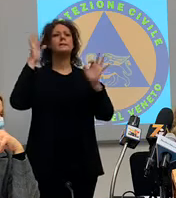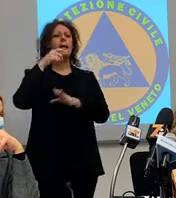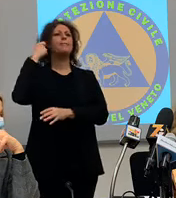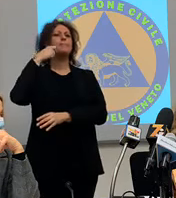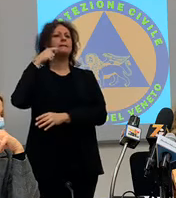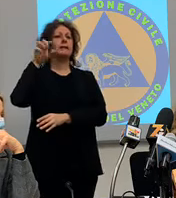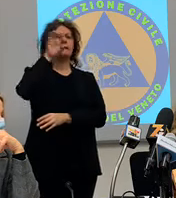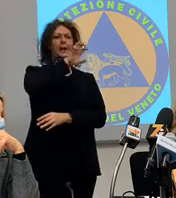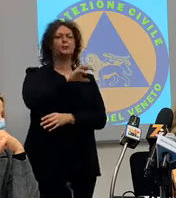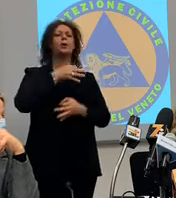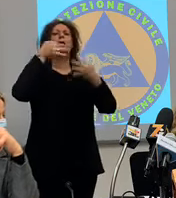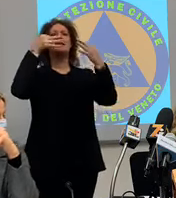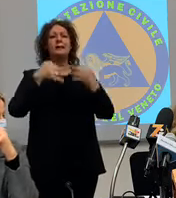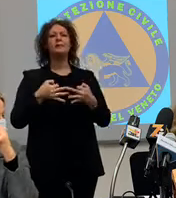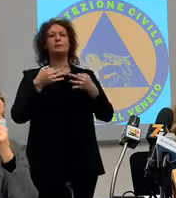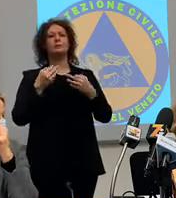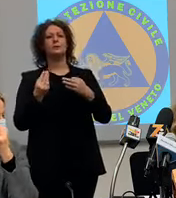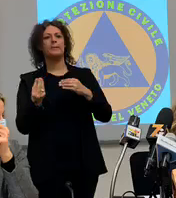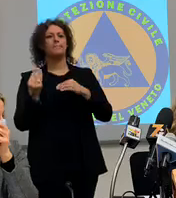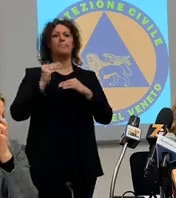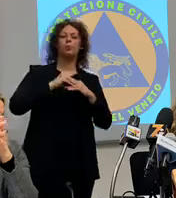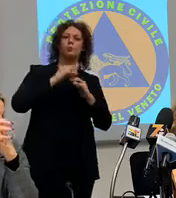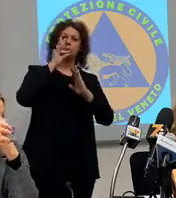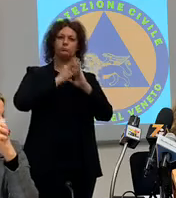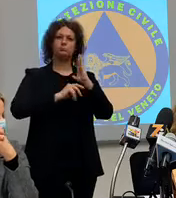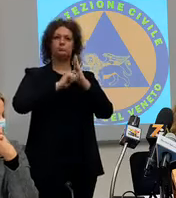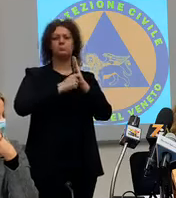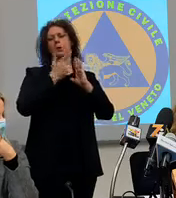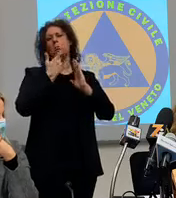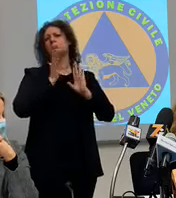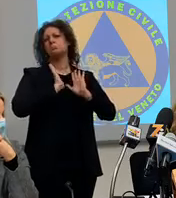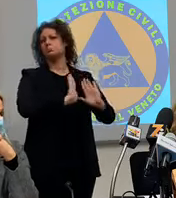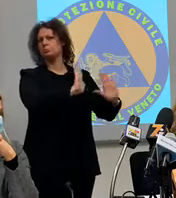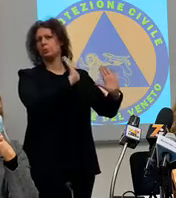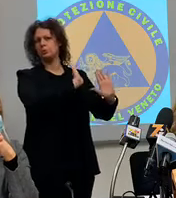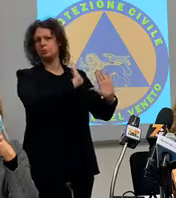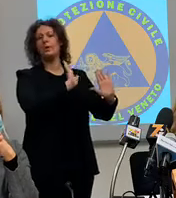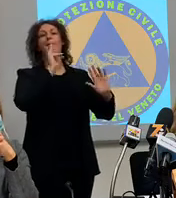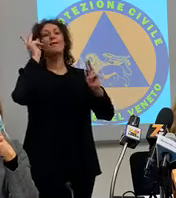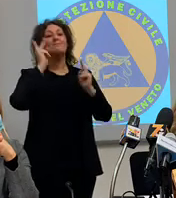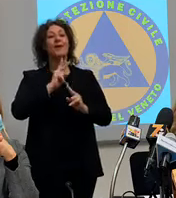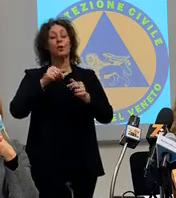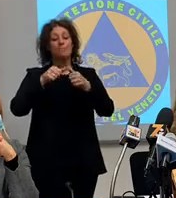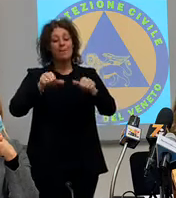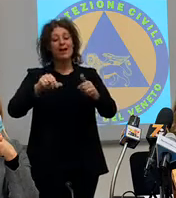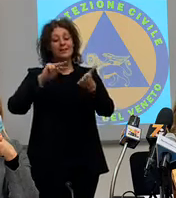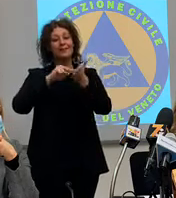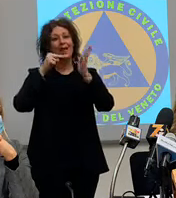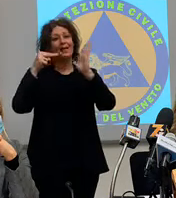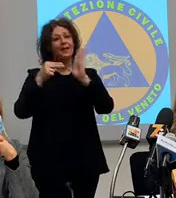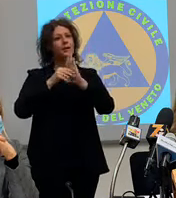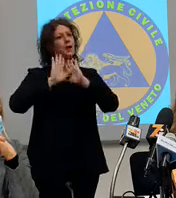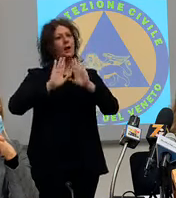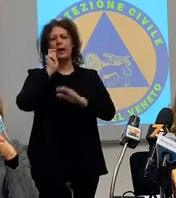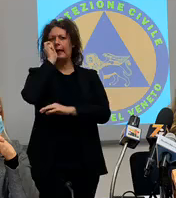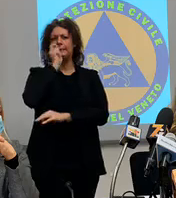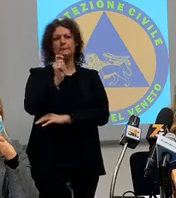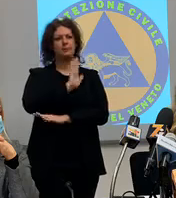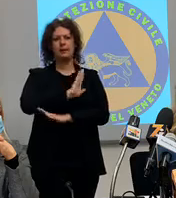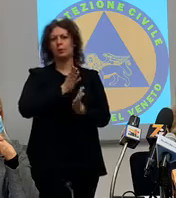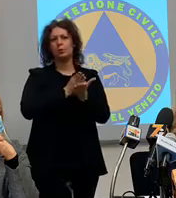e diciamo loro desrizione non posso entrare in questo però quello che è tecnico è stato tutto rispettato e tutto